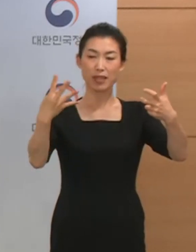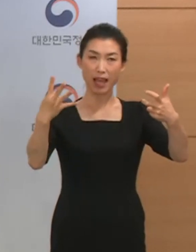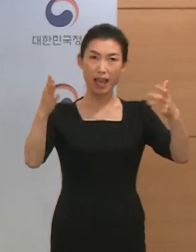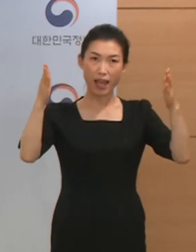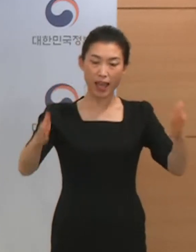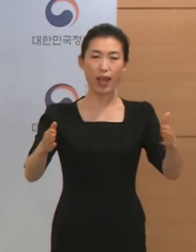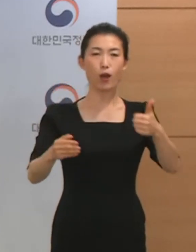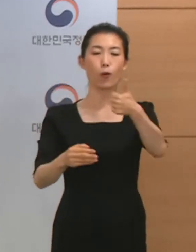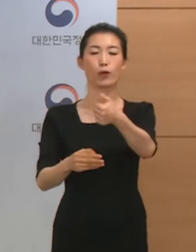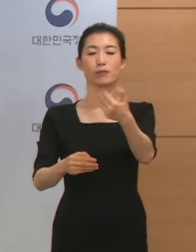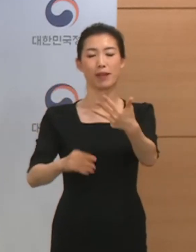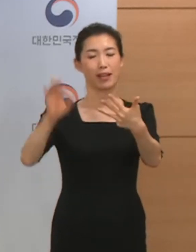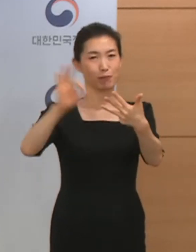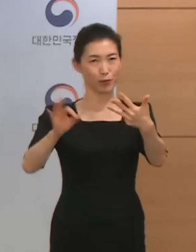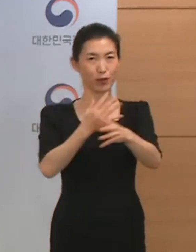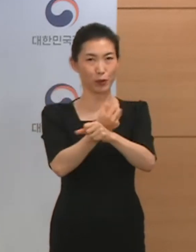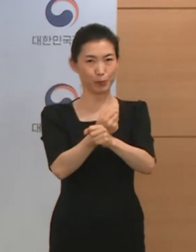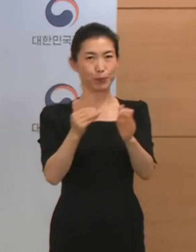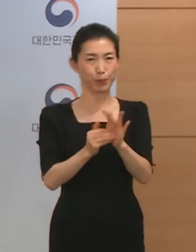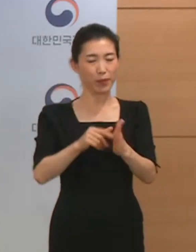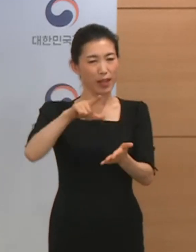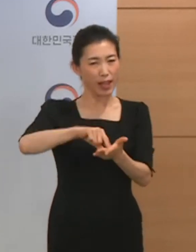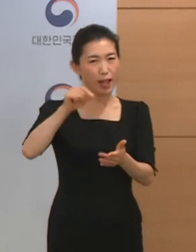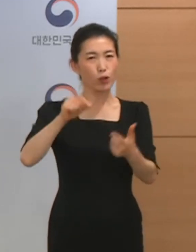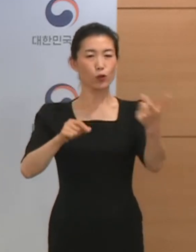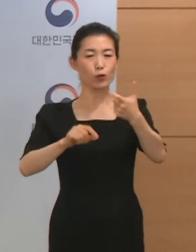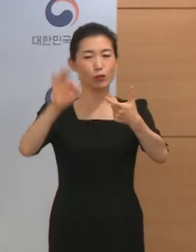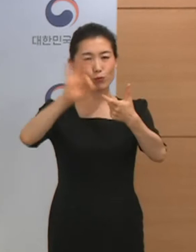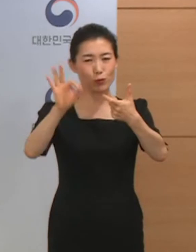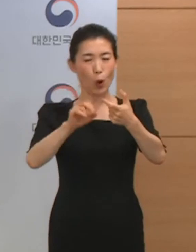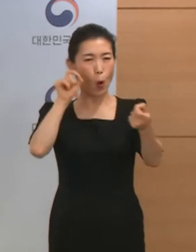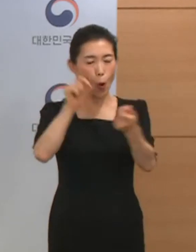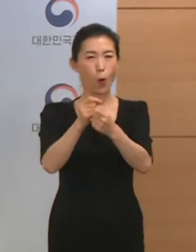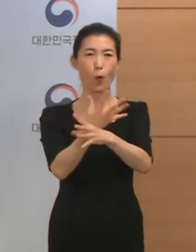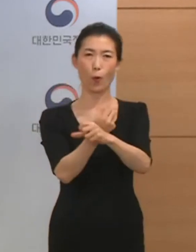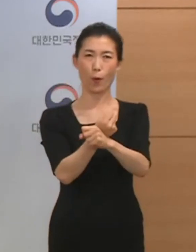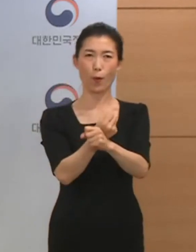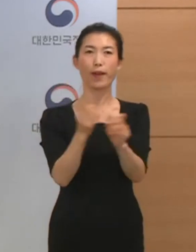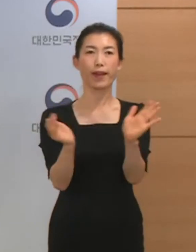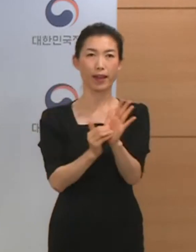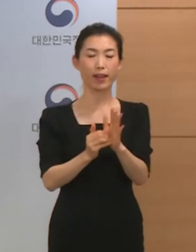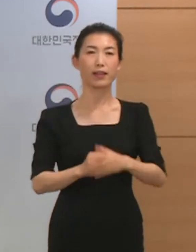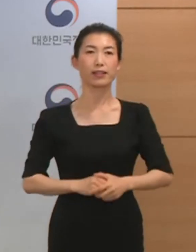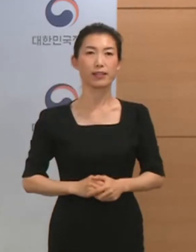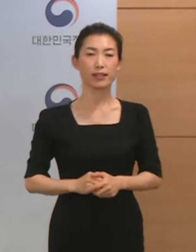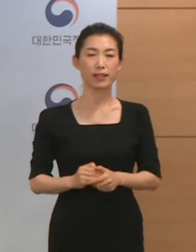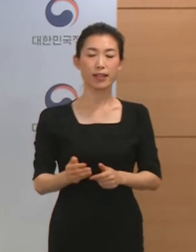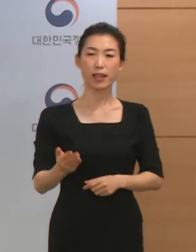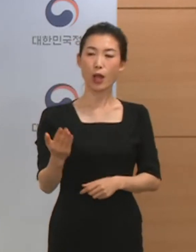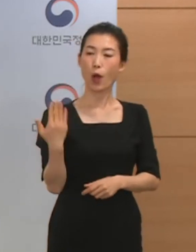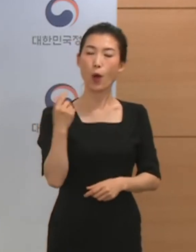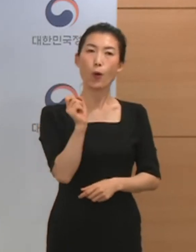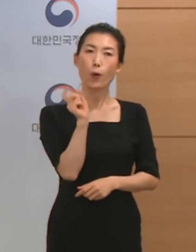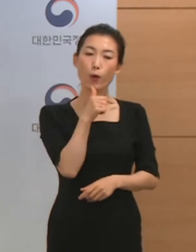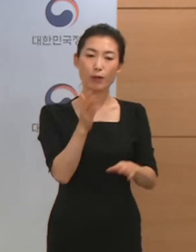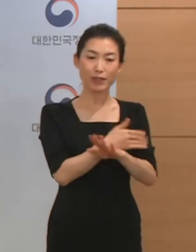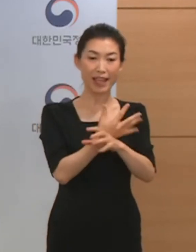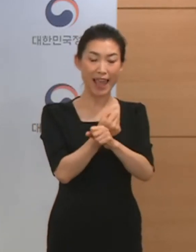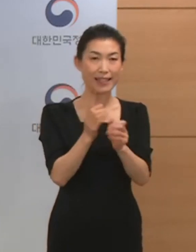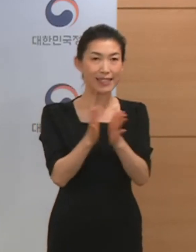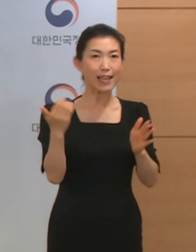예약률은 58%, 약 60%에 근접하고 있습니다. 지난 월요일부터 예약이